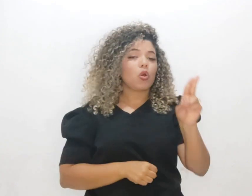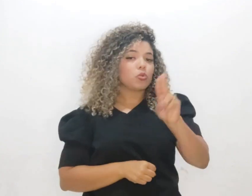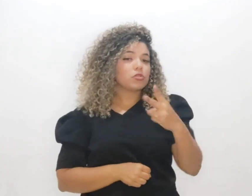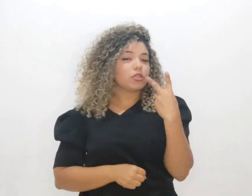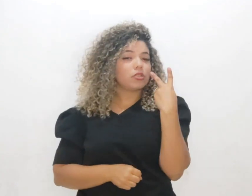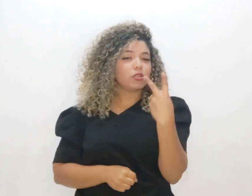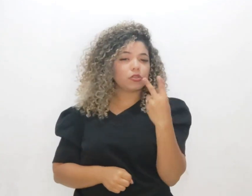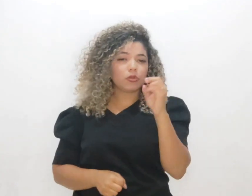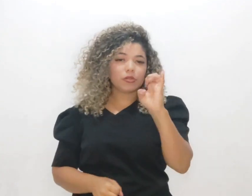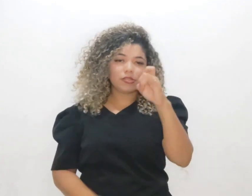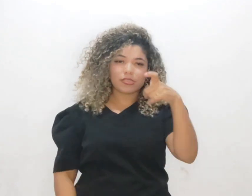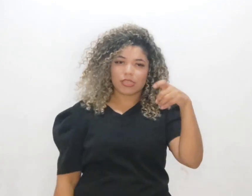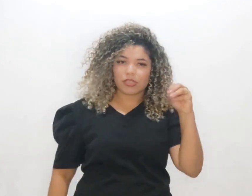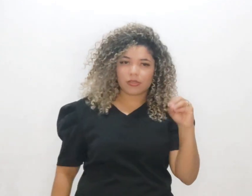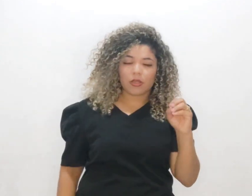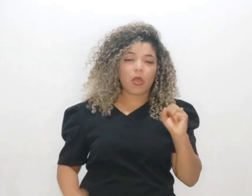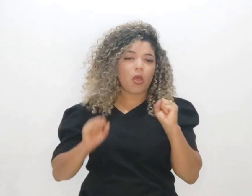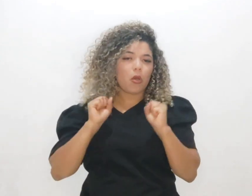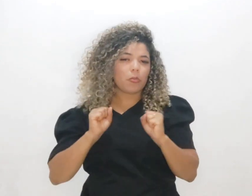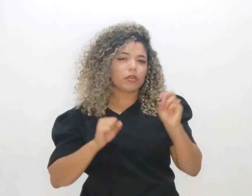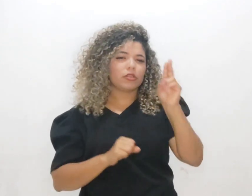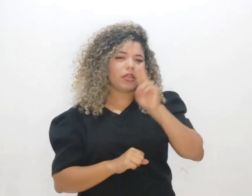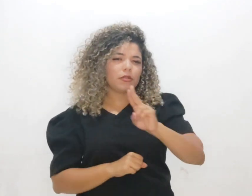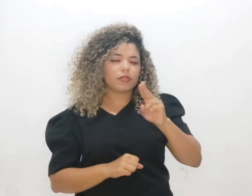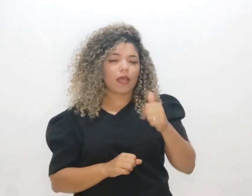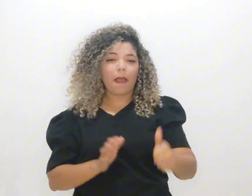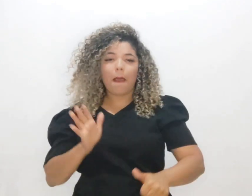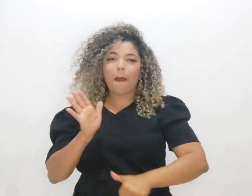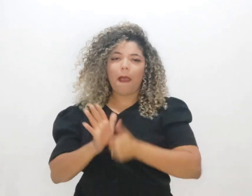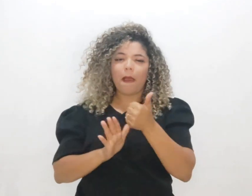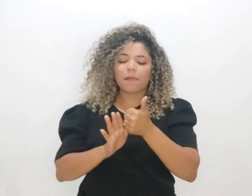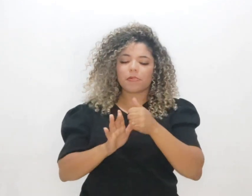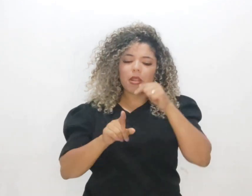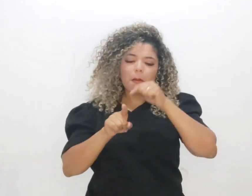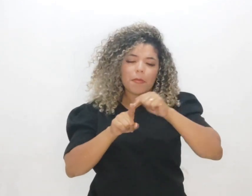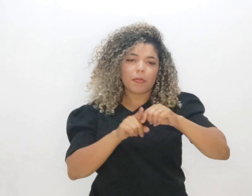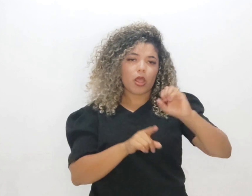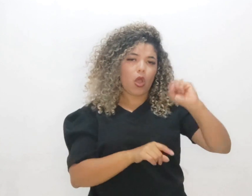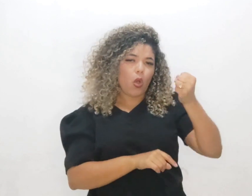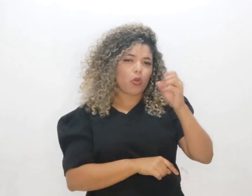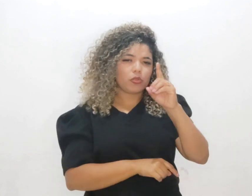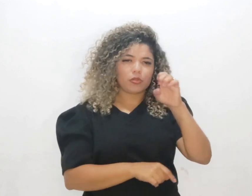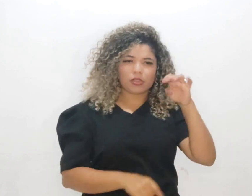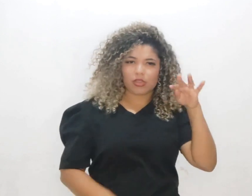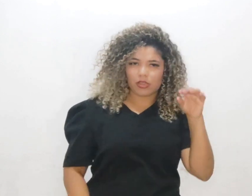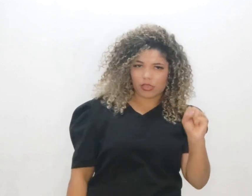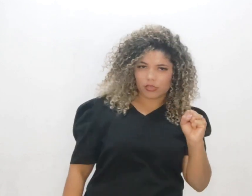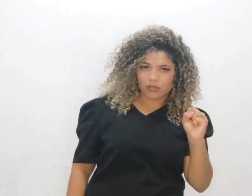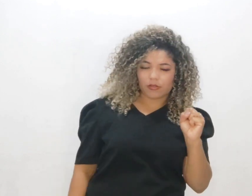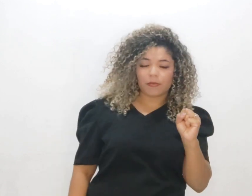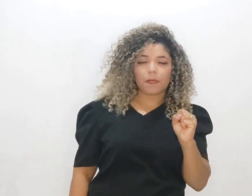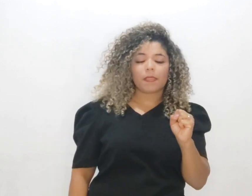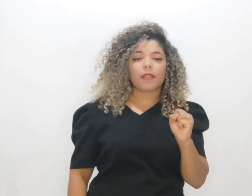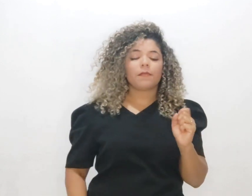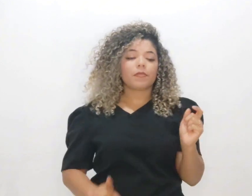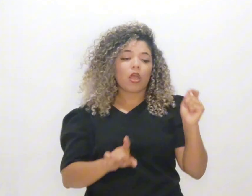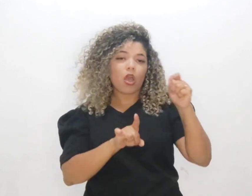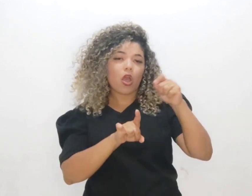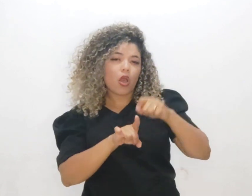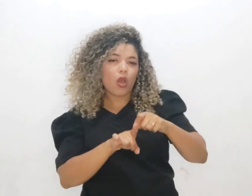eixos, podemos utilizar a primeira engrenagem com 8 dentes e vamos colocá-la em um dos